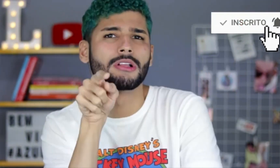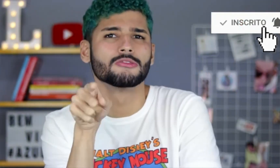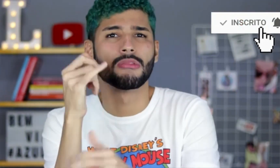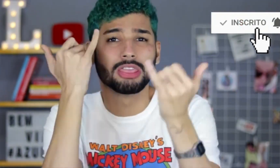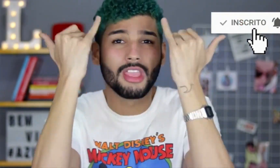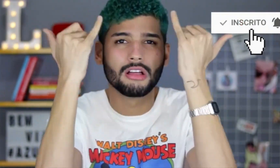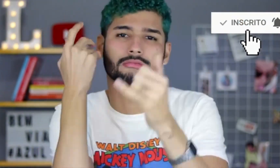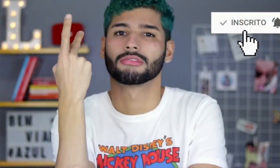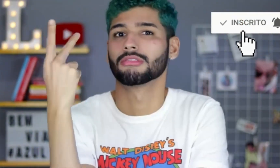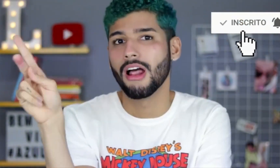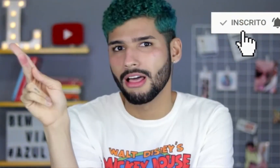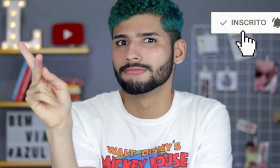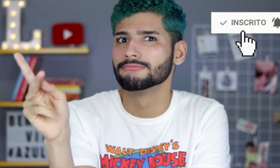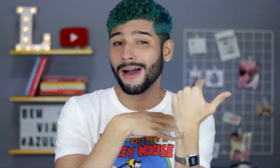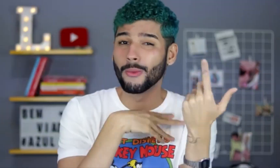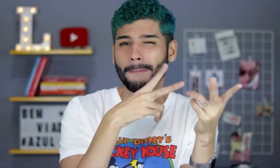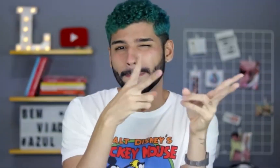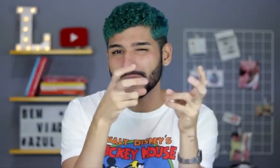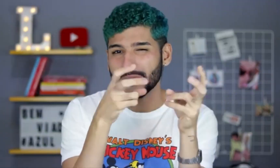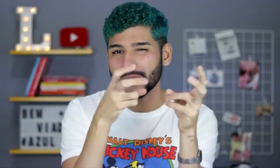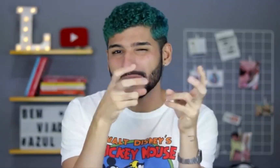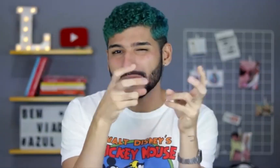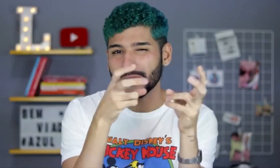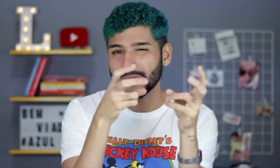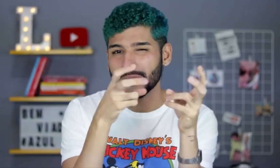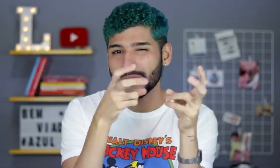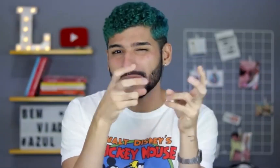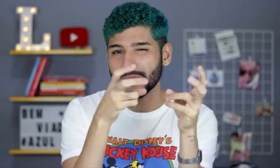refletirem sobre essas idéias